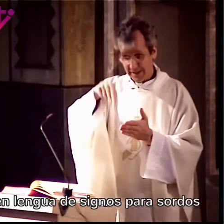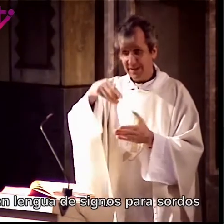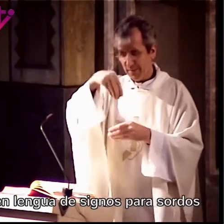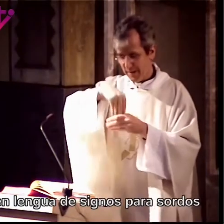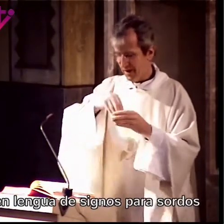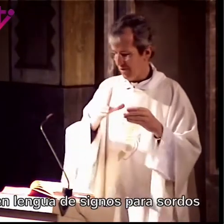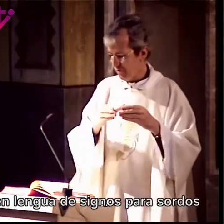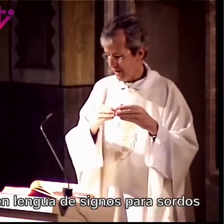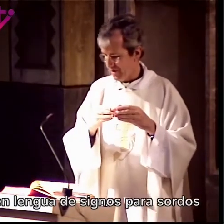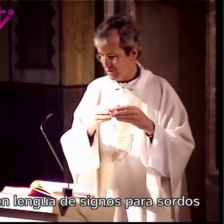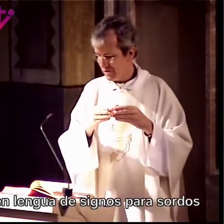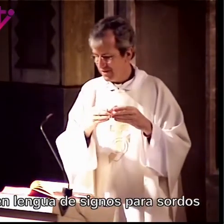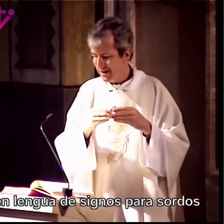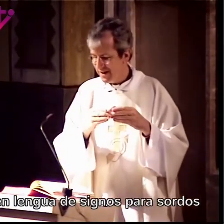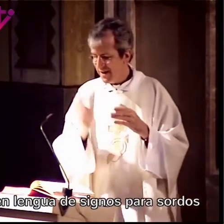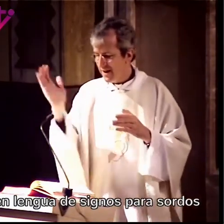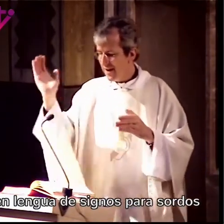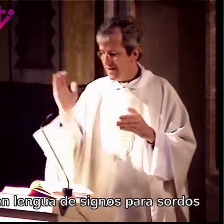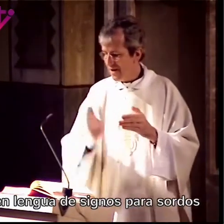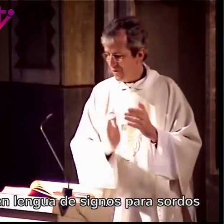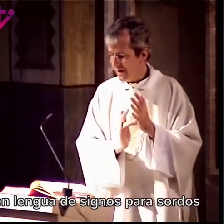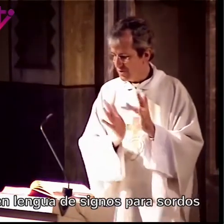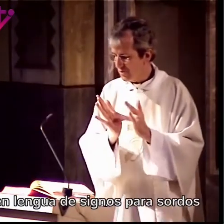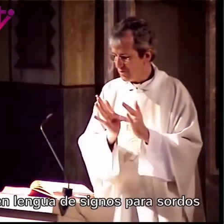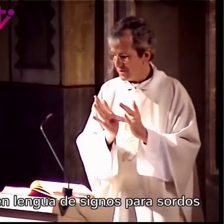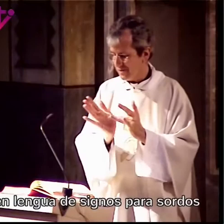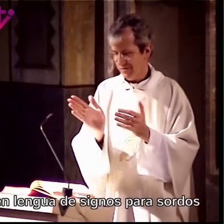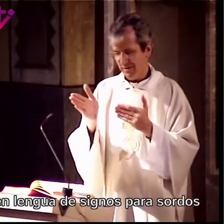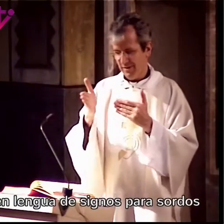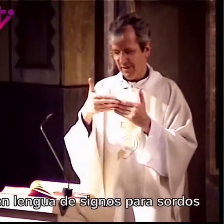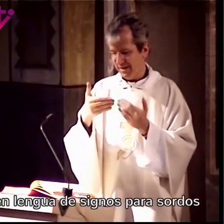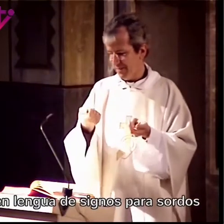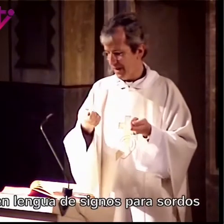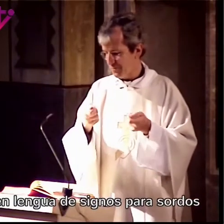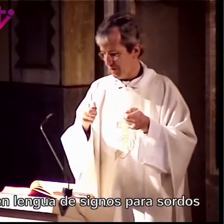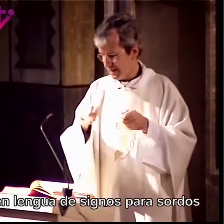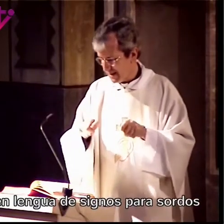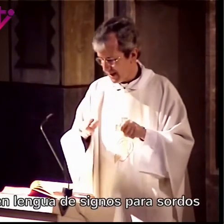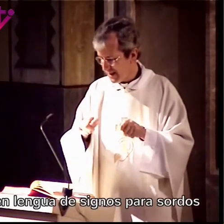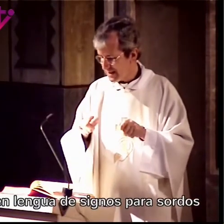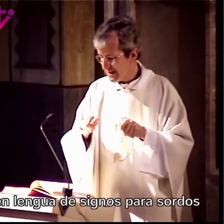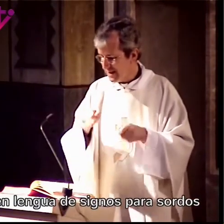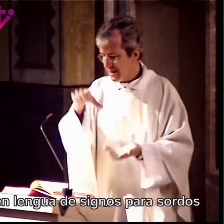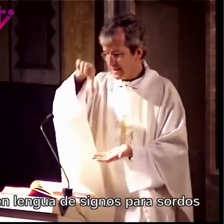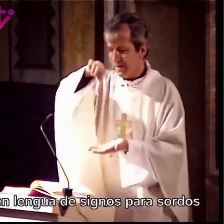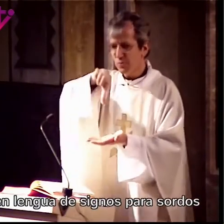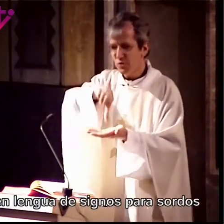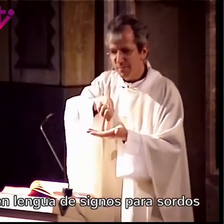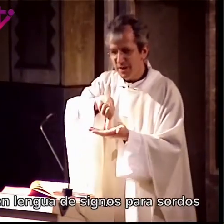también con ellos. Llegó Jesús, estaban las puertas cerradas, se puso en medio